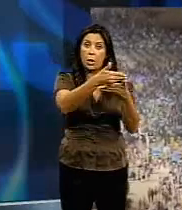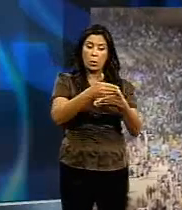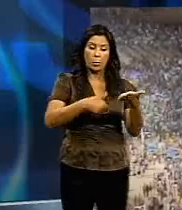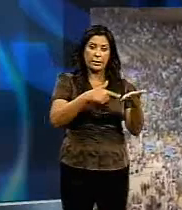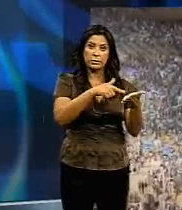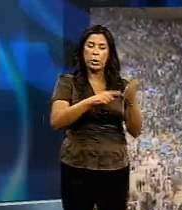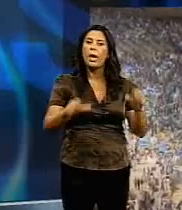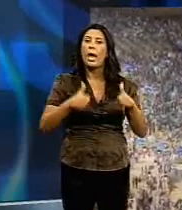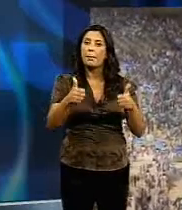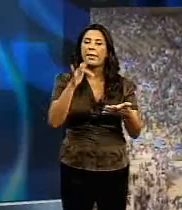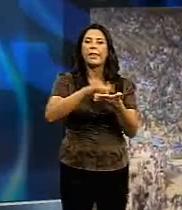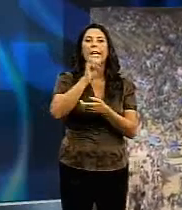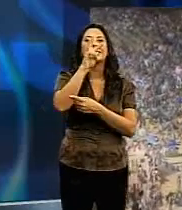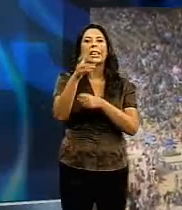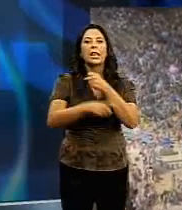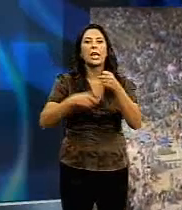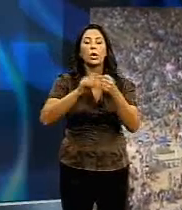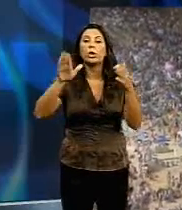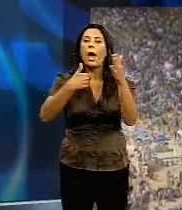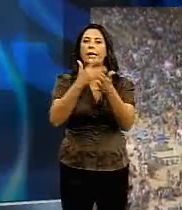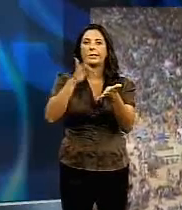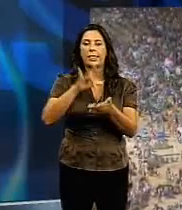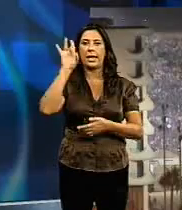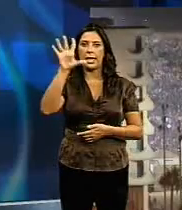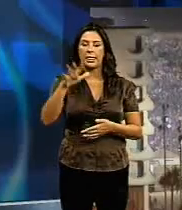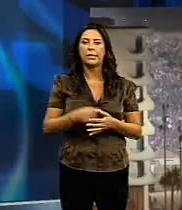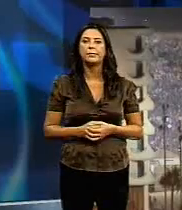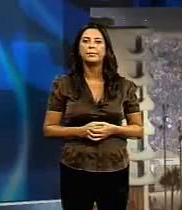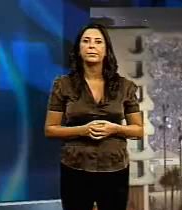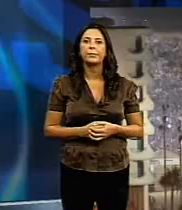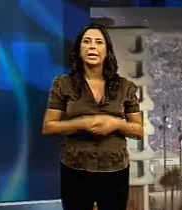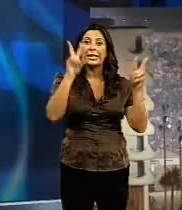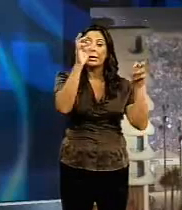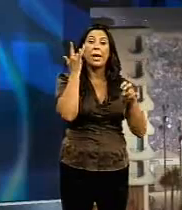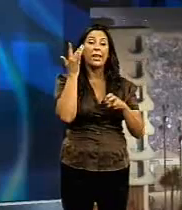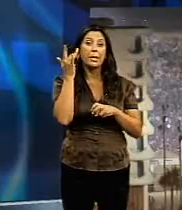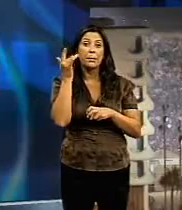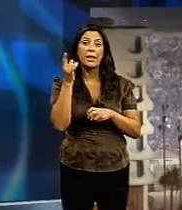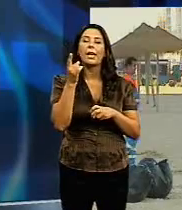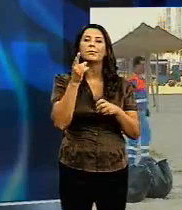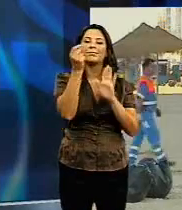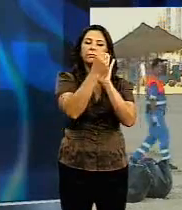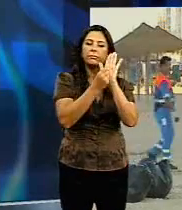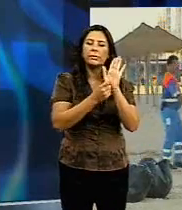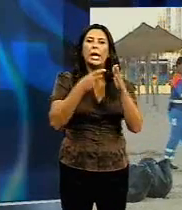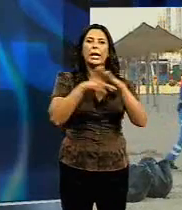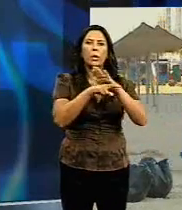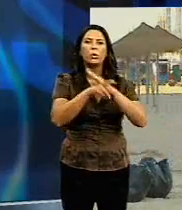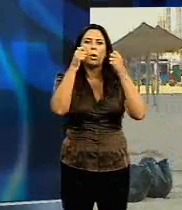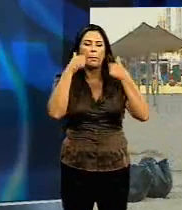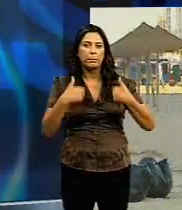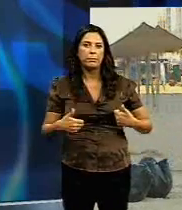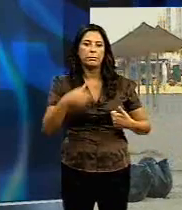en marcha el próximo 13 de agosto y se aplicará hasta el 15. En materia de limpieza, el plan recoge los recursos personales y materiales de